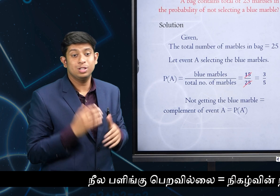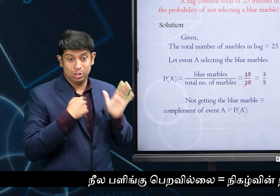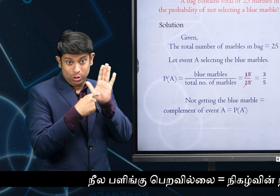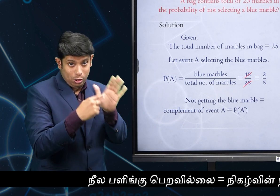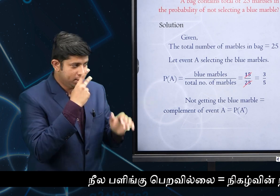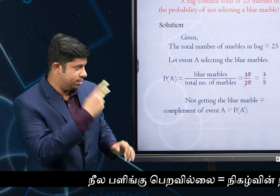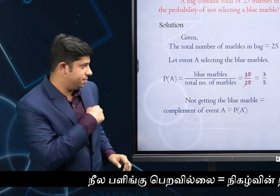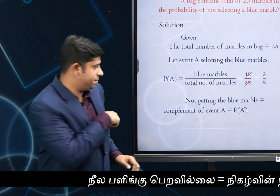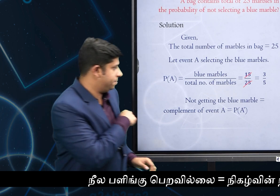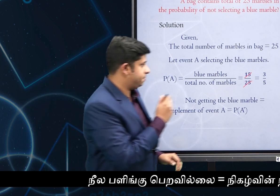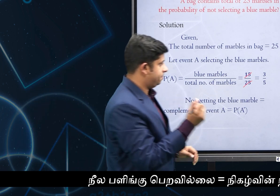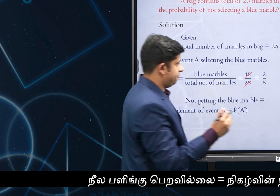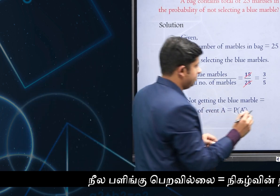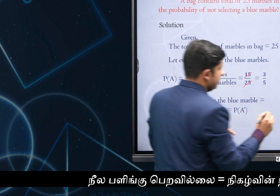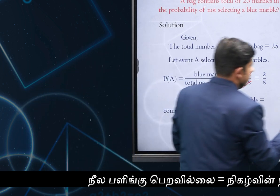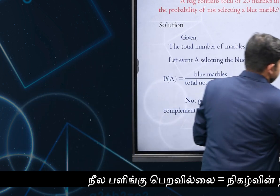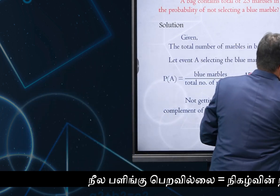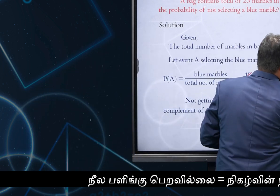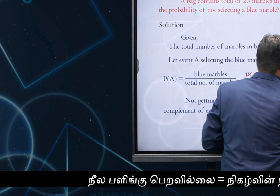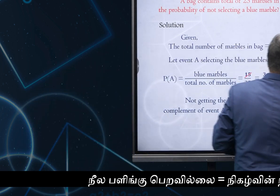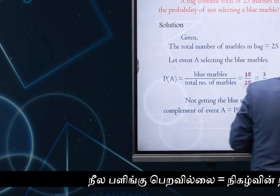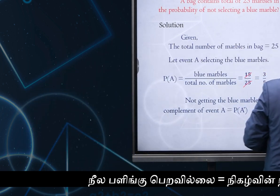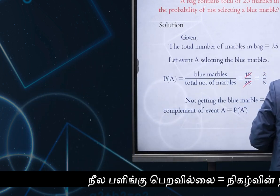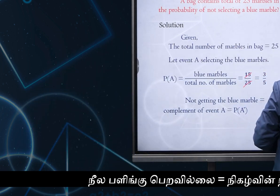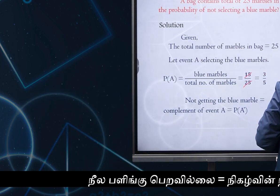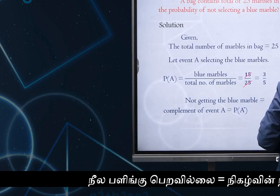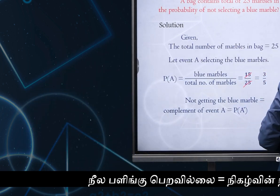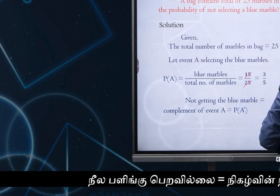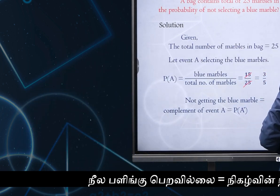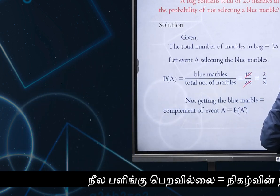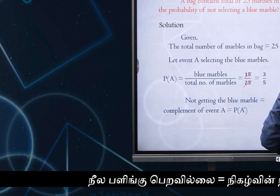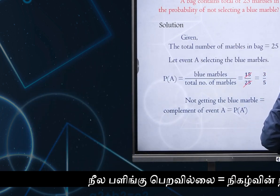பி அடைப்புக்குறிக்குள் ஏ நிரப்பியம்